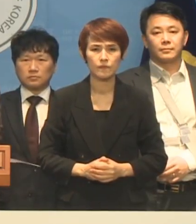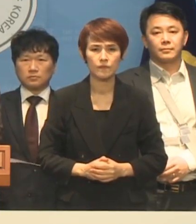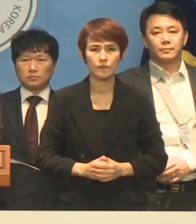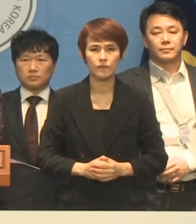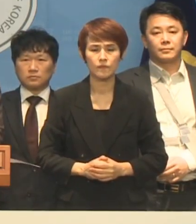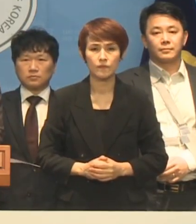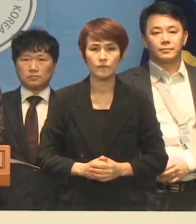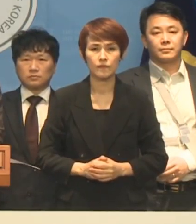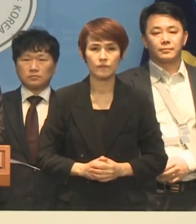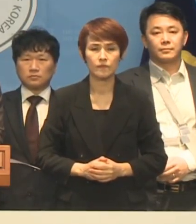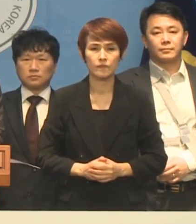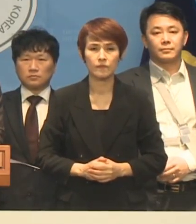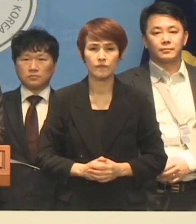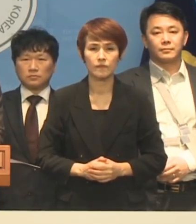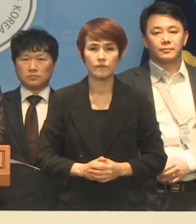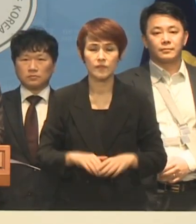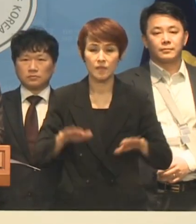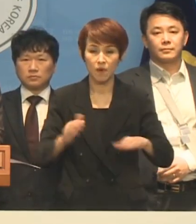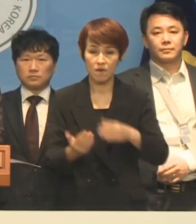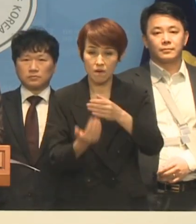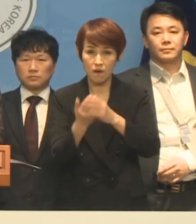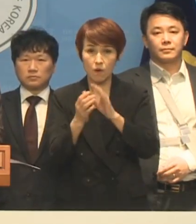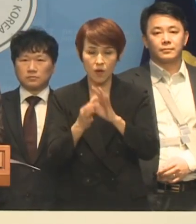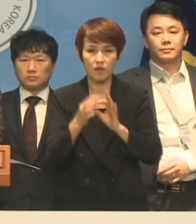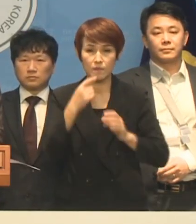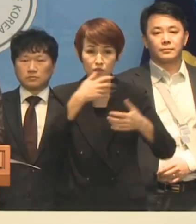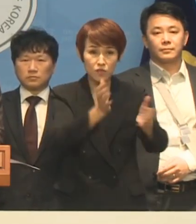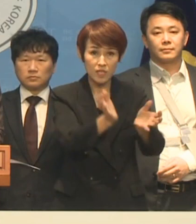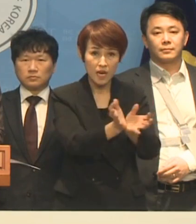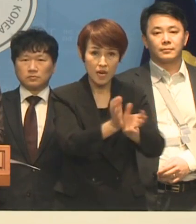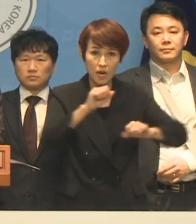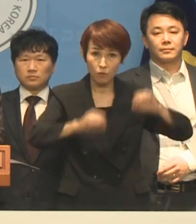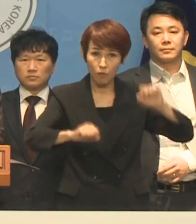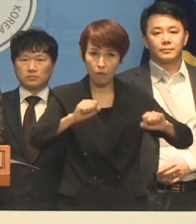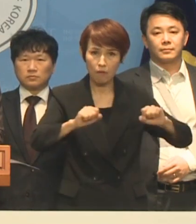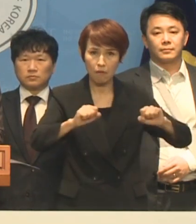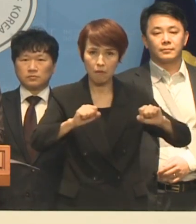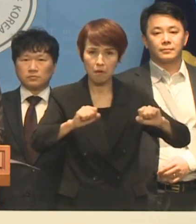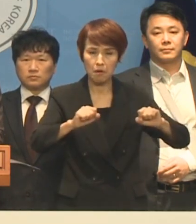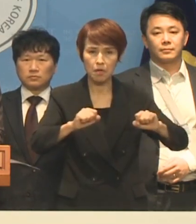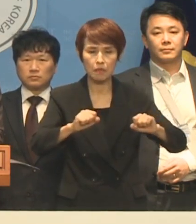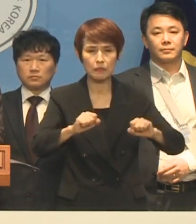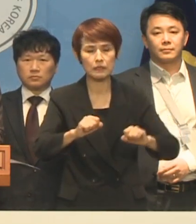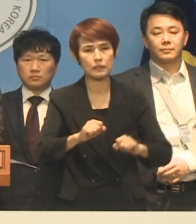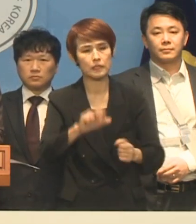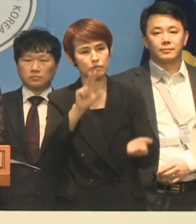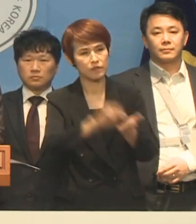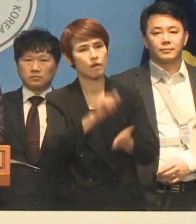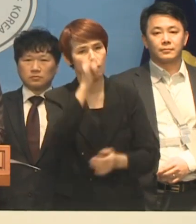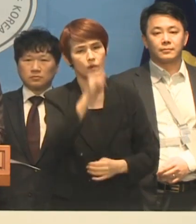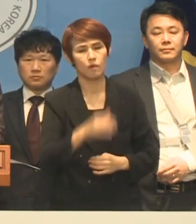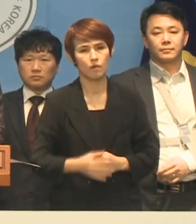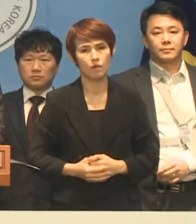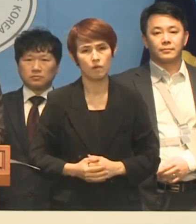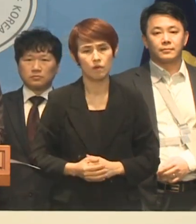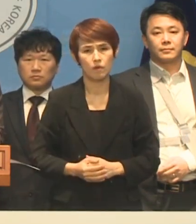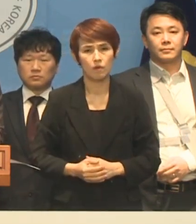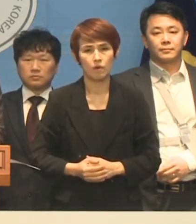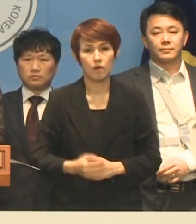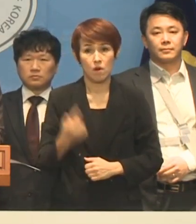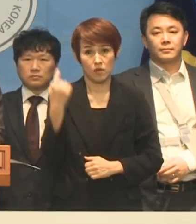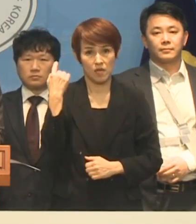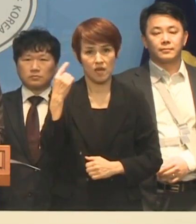더욱이 이번 사태에 대한 민주당의 대응은 무책임하기 짝이 없습니다.